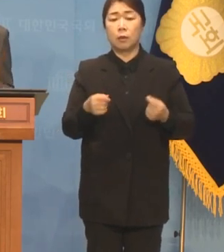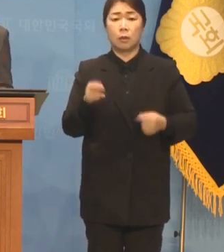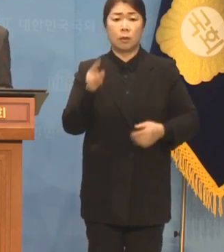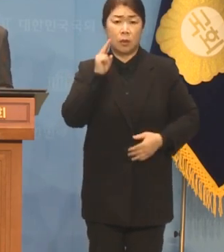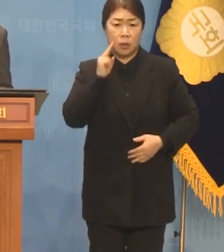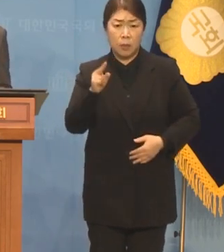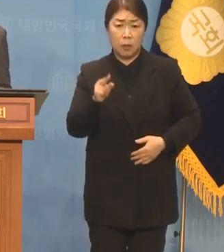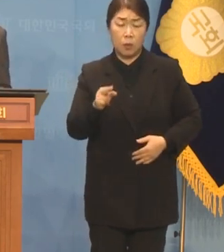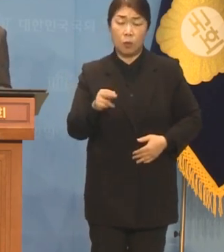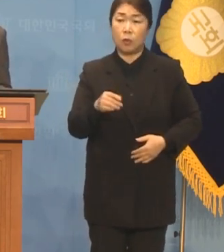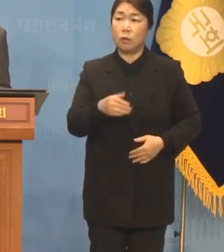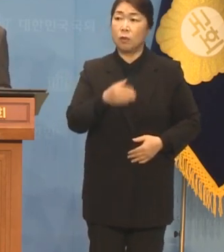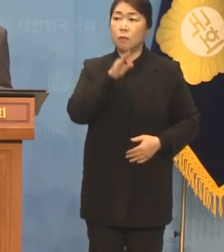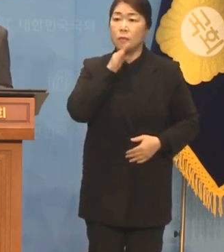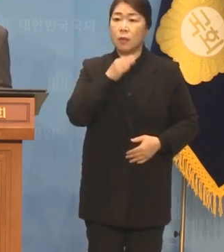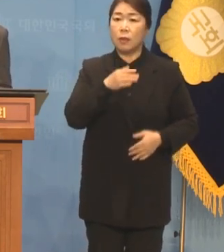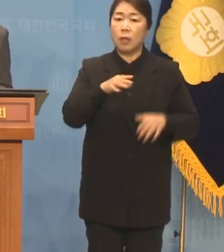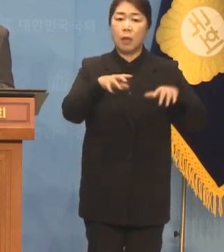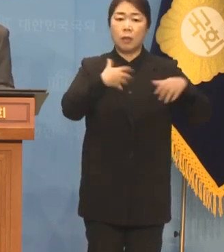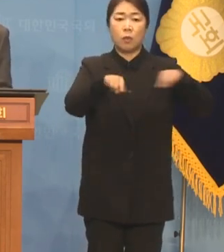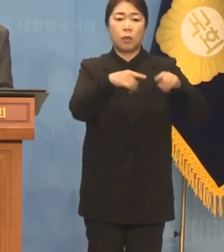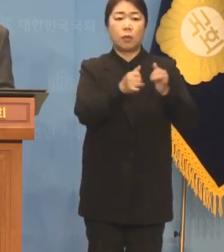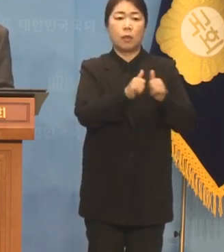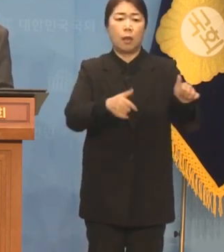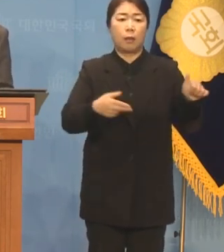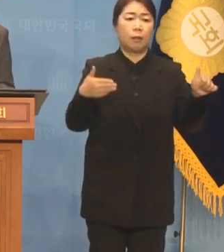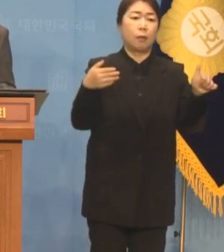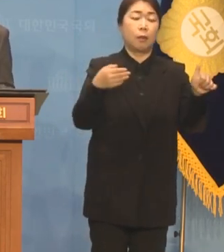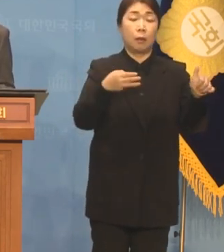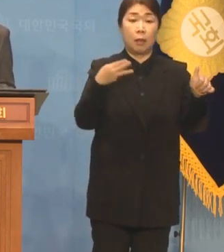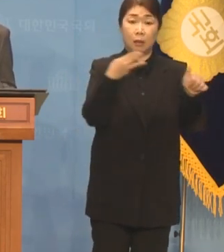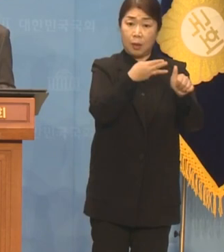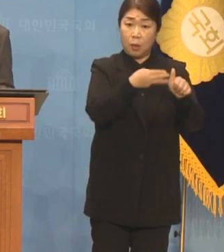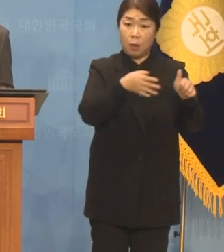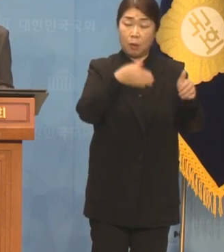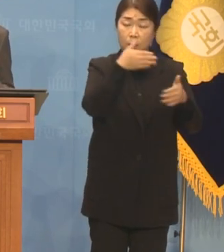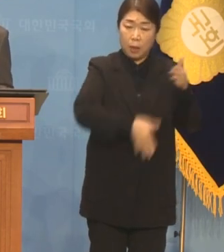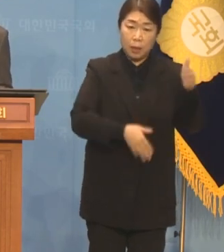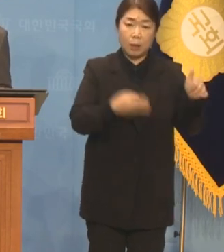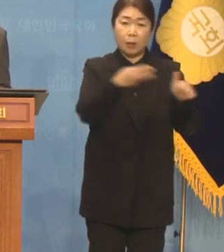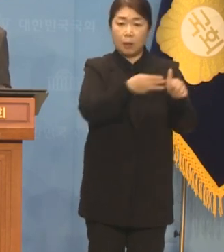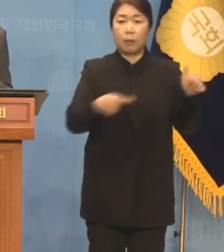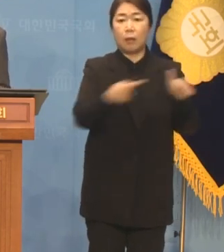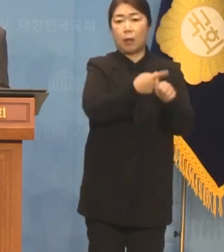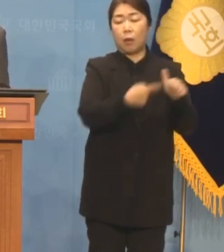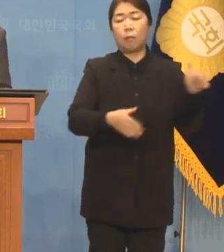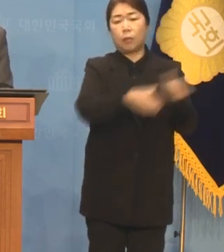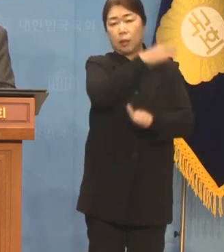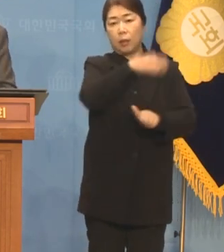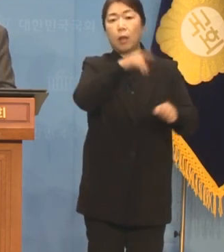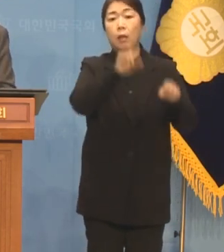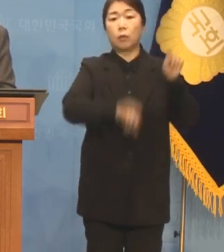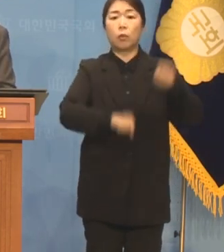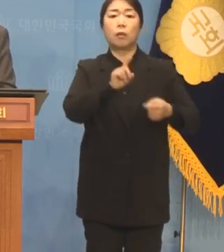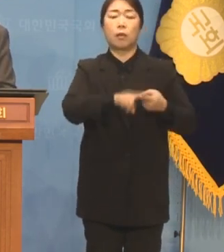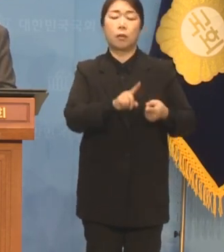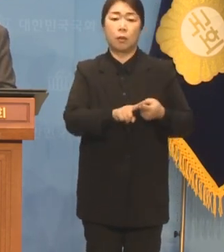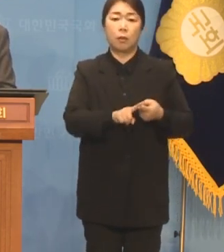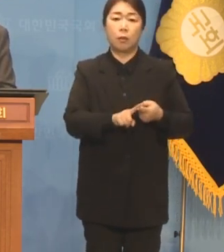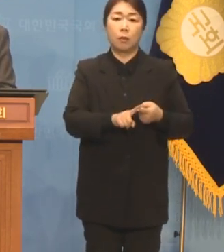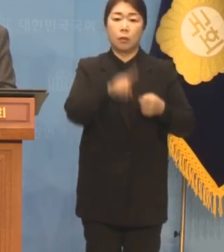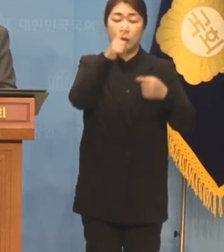위중하고 매우 중대한 정치 테러 행위의 정치적 파장을 줄이기 위한